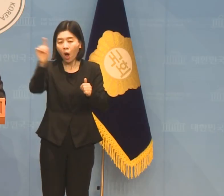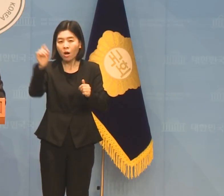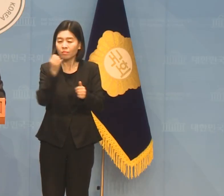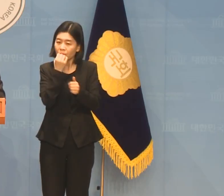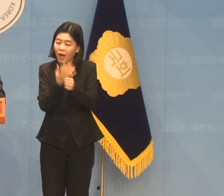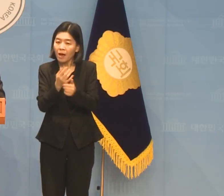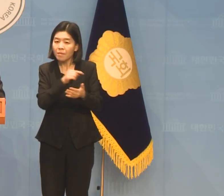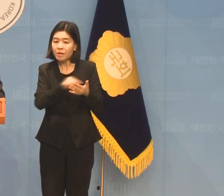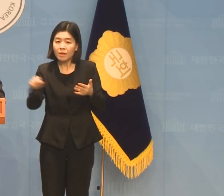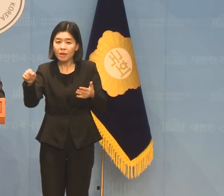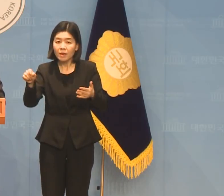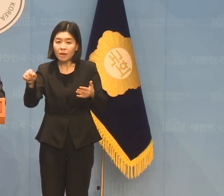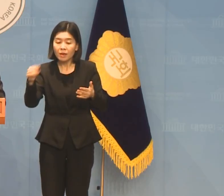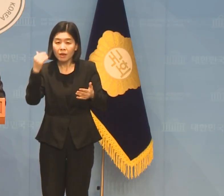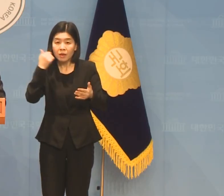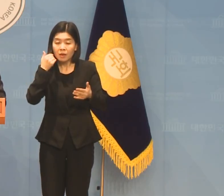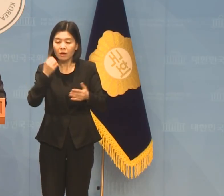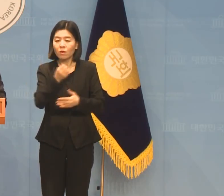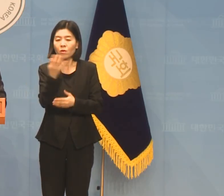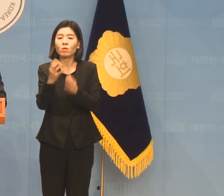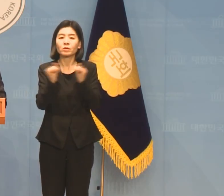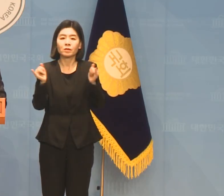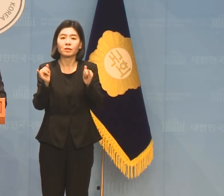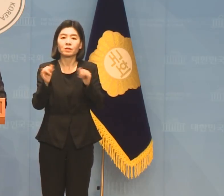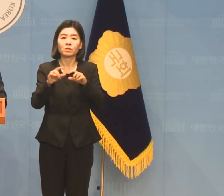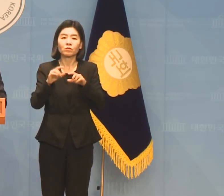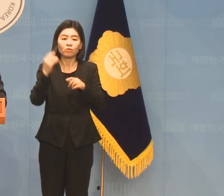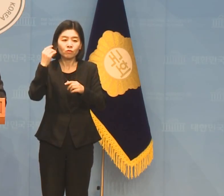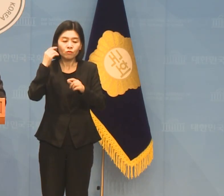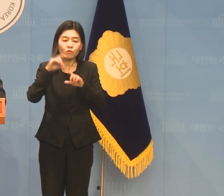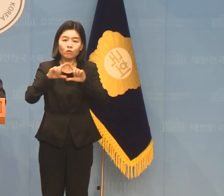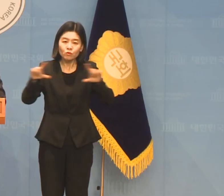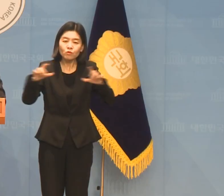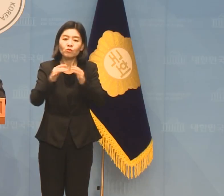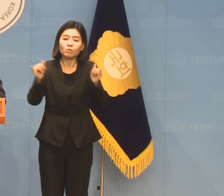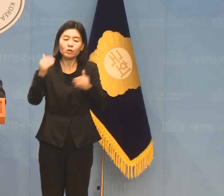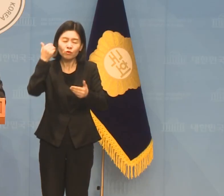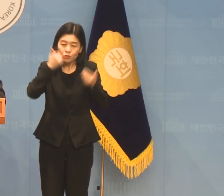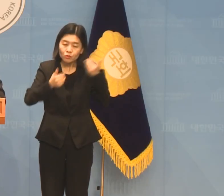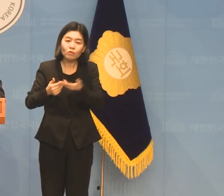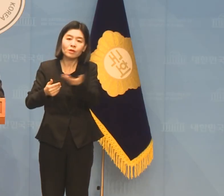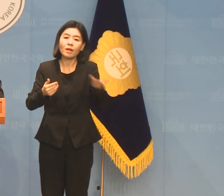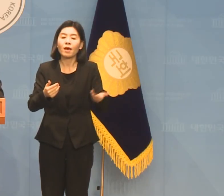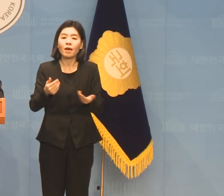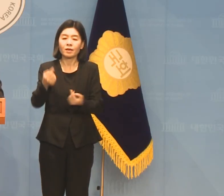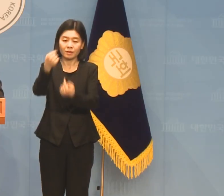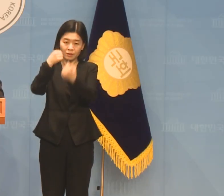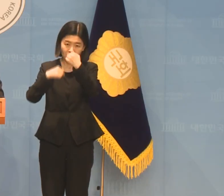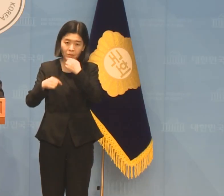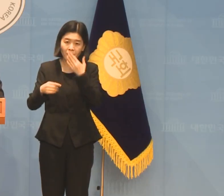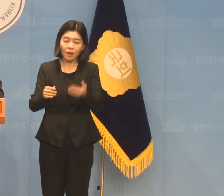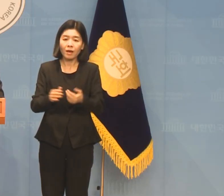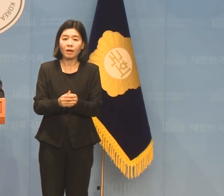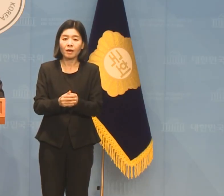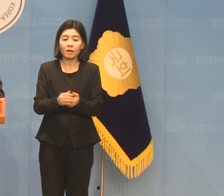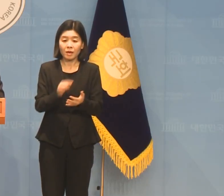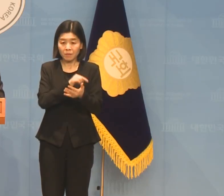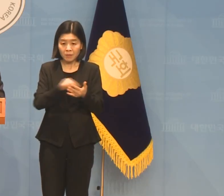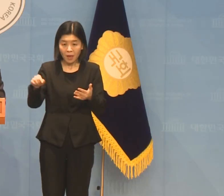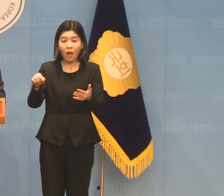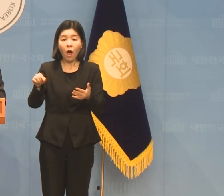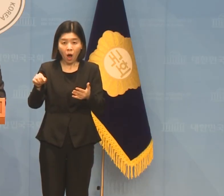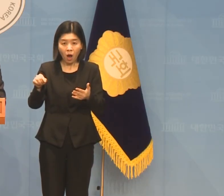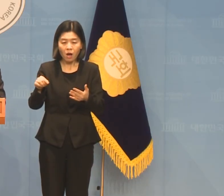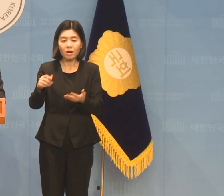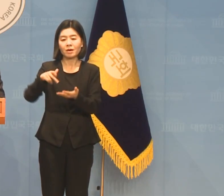및 일반 국민 누구나 이용할 수 있습니다. 피해 사례는 카카오톡 채널을 통해 접수할